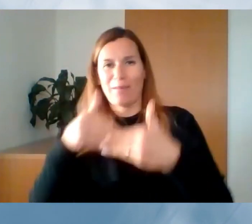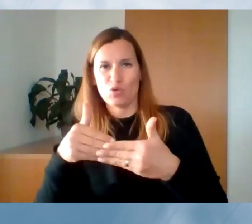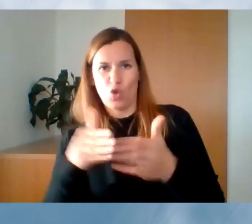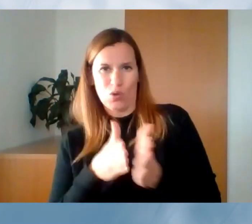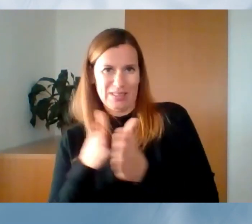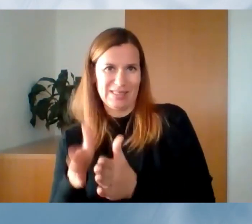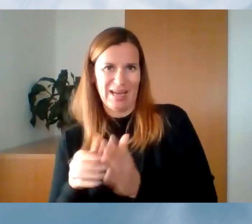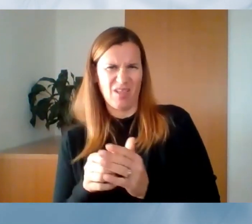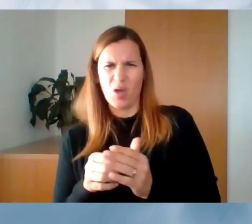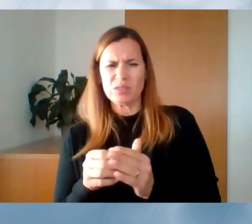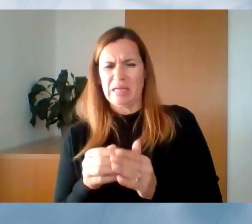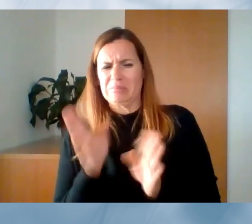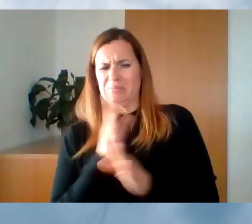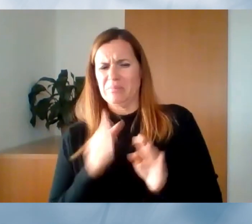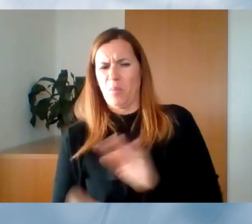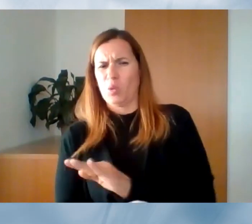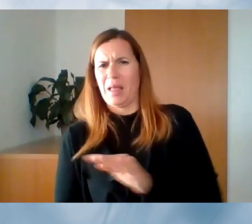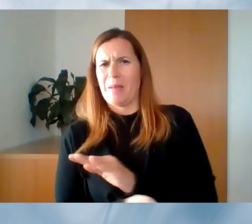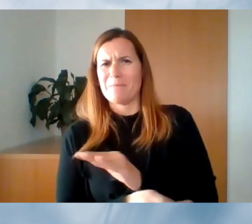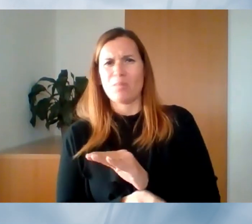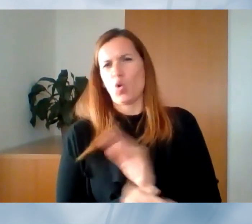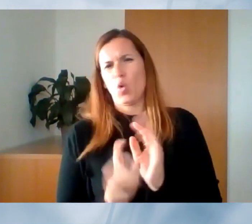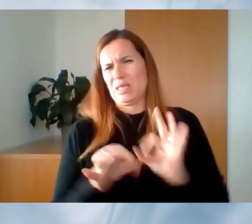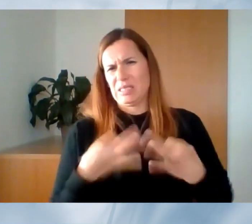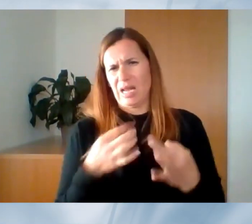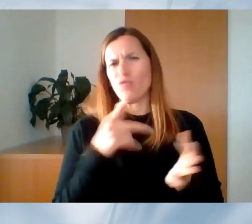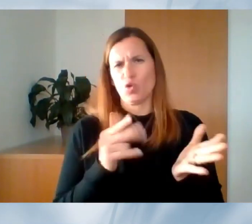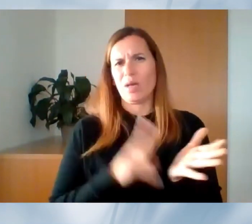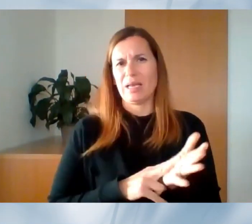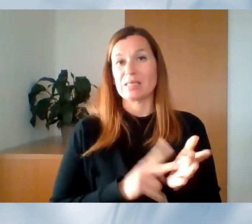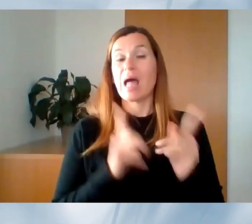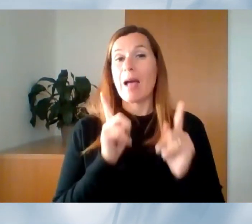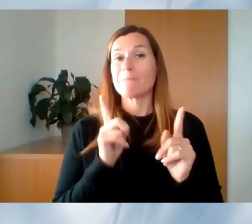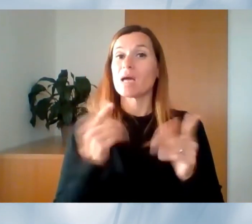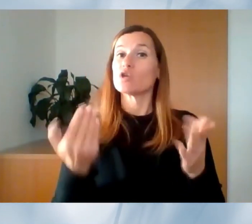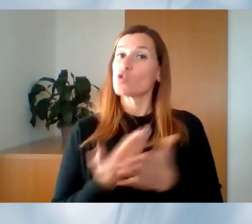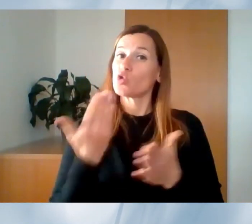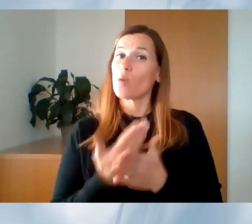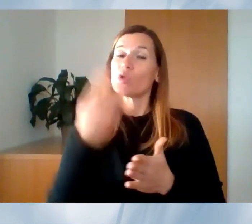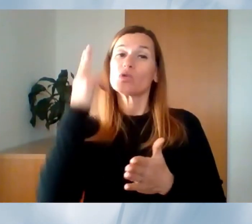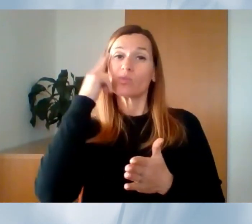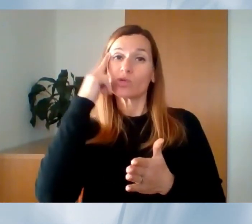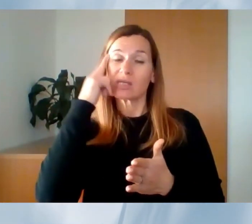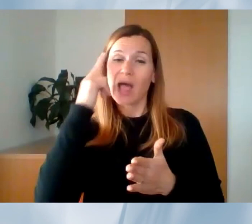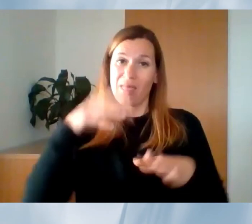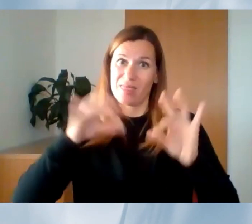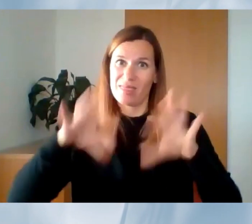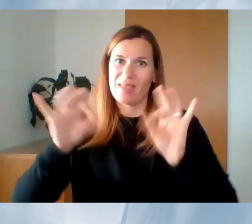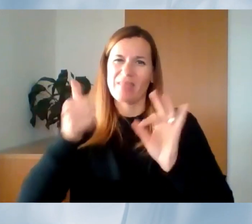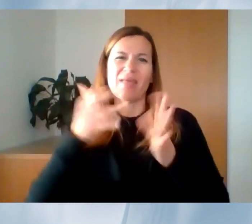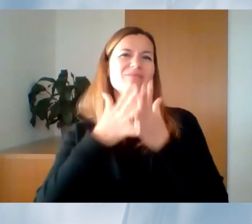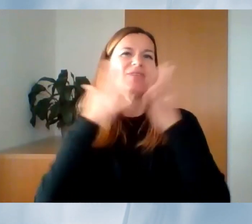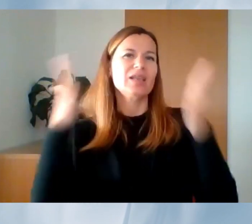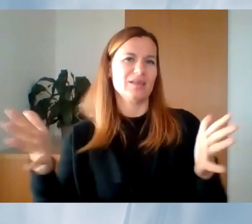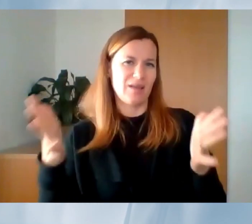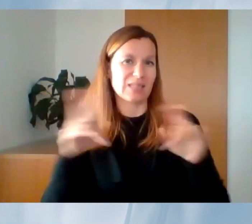pod preprogo ni zdravo, to je res. Vendar pa sodobno spoznanje, ena